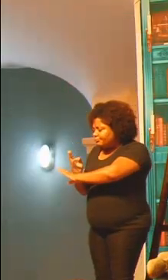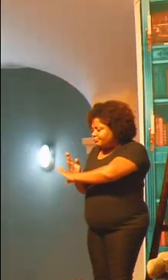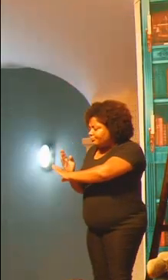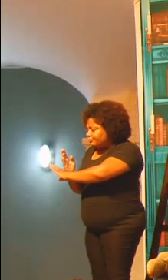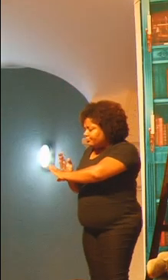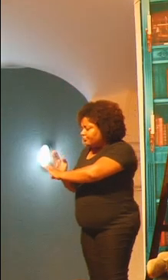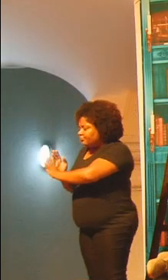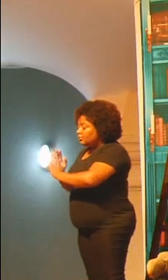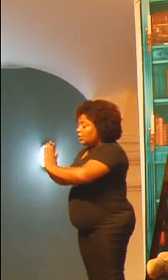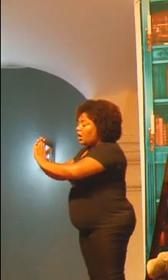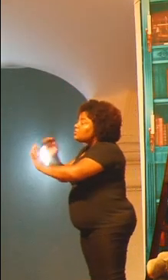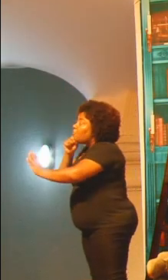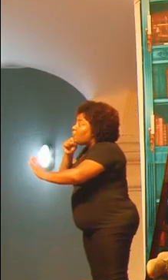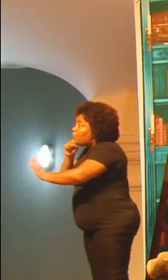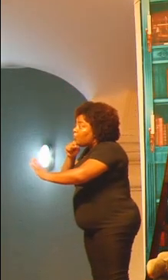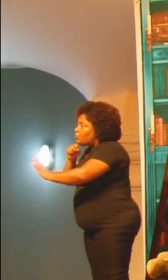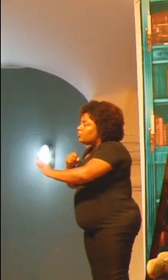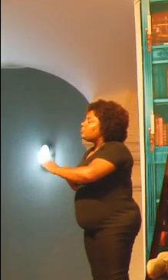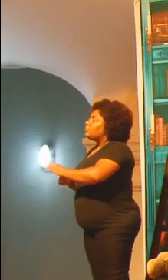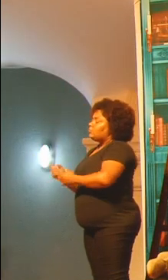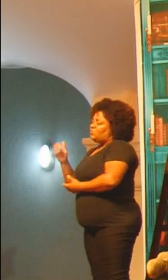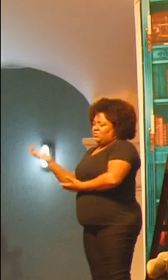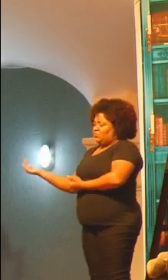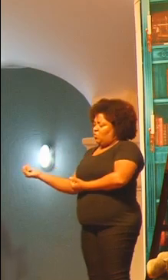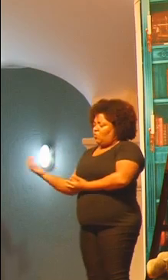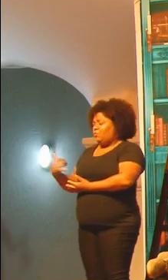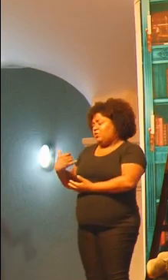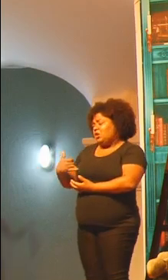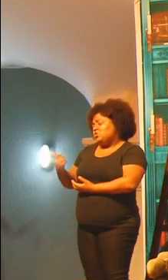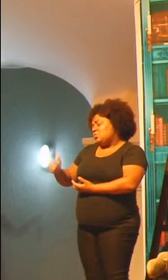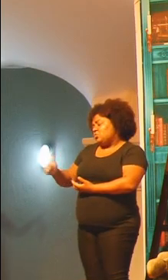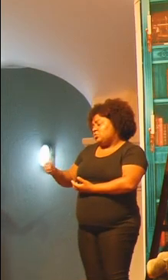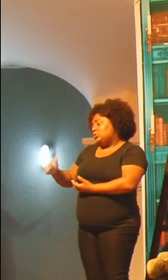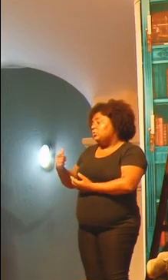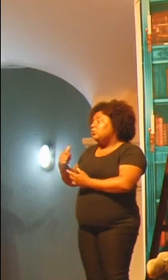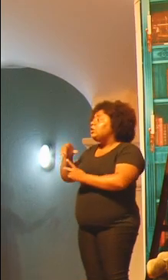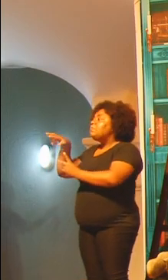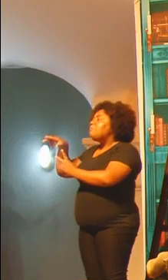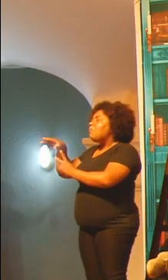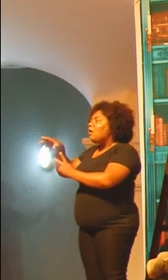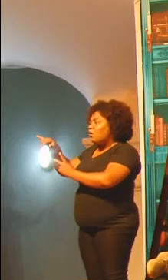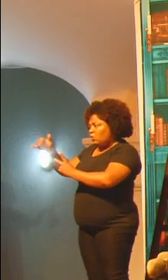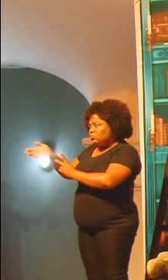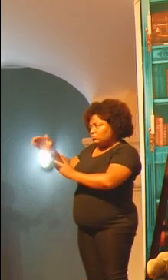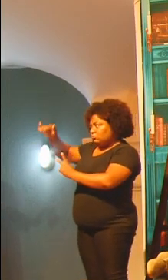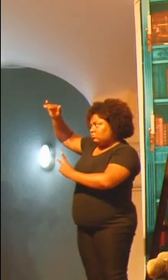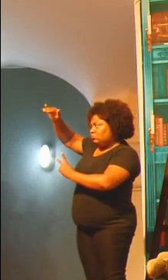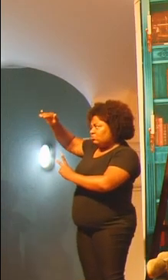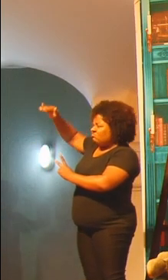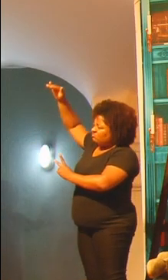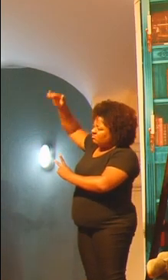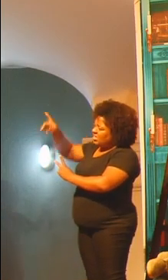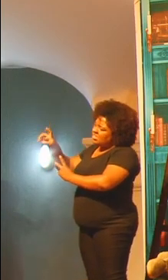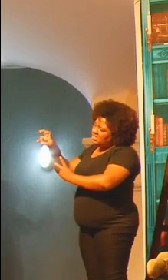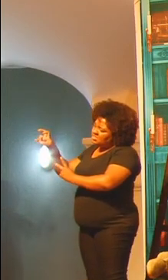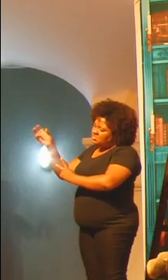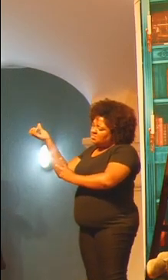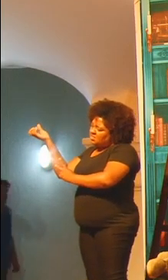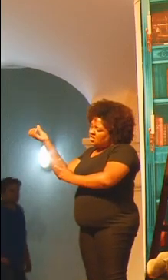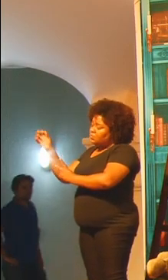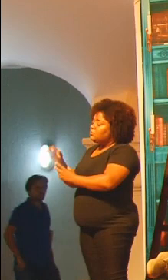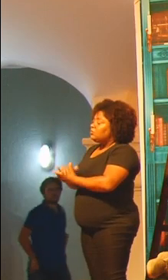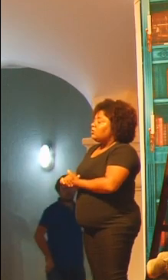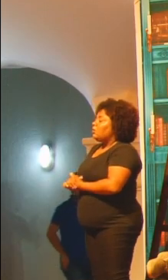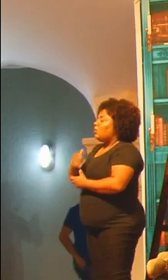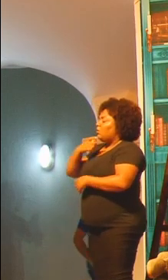meu avô, mais novo, 11 anos, com dois irmãos mais velhos que ele, de 15, 16 anos. E, naquele